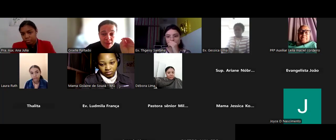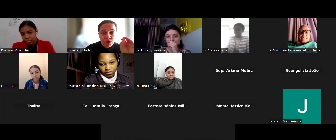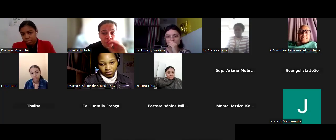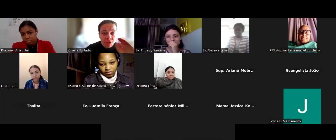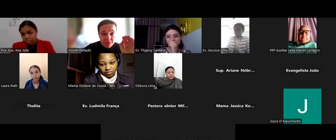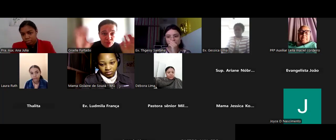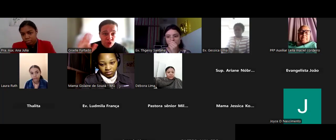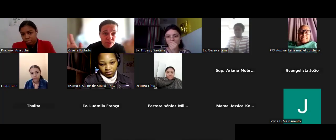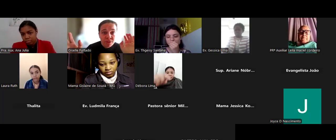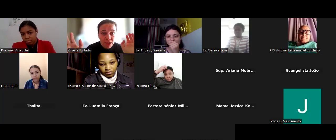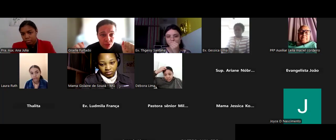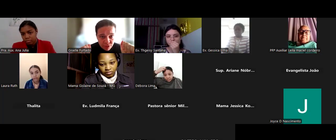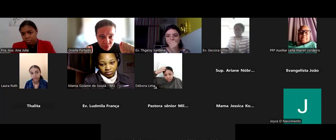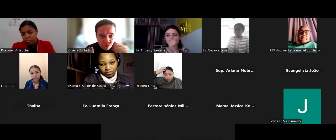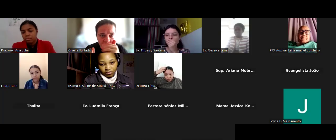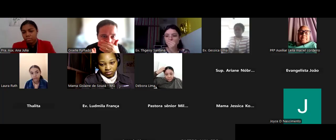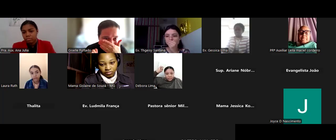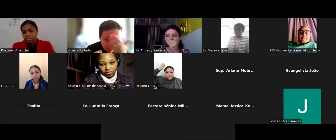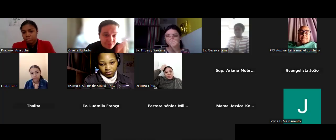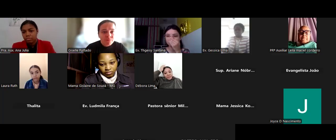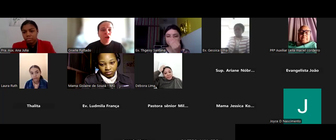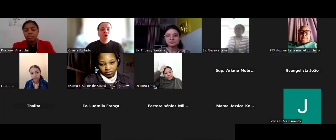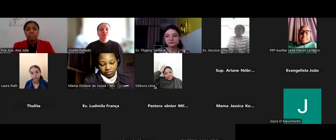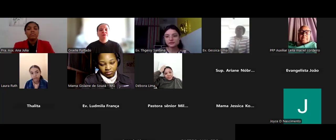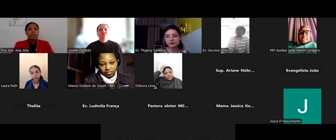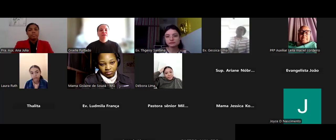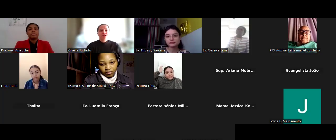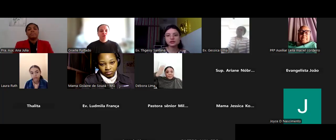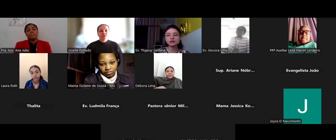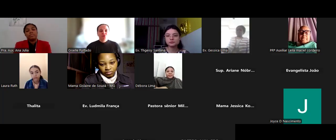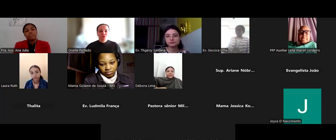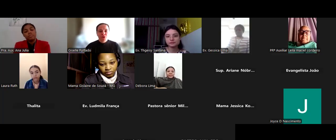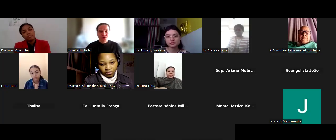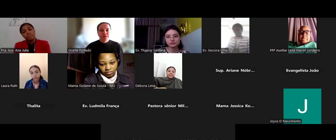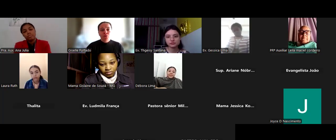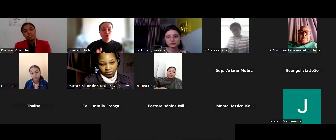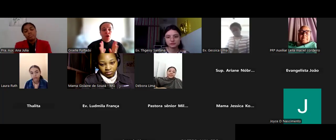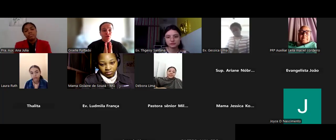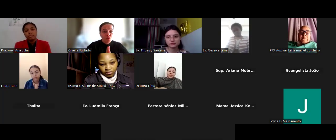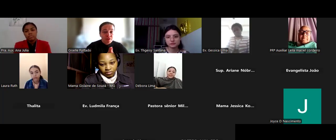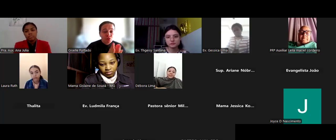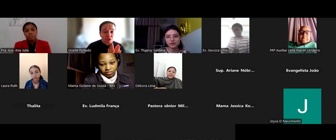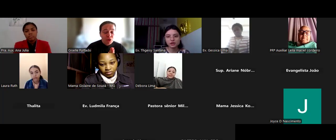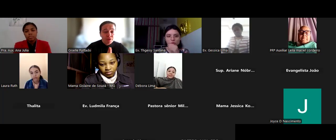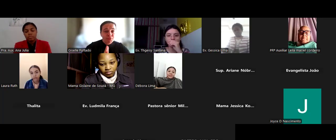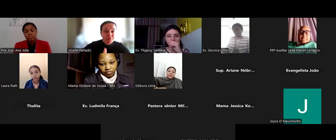de direção direita e esquerda, eu sempre vou falar, tá? Igual eu estava falando das coisas do Senhor. Então, as coisas do Senhor são